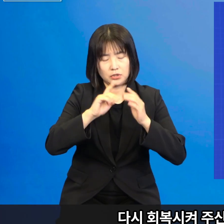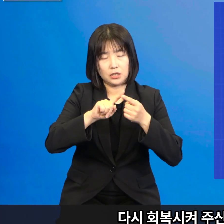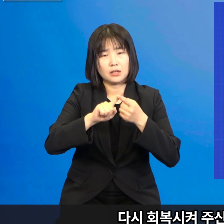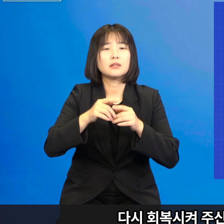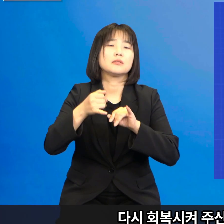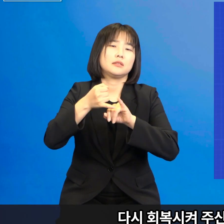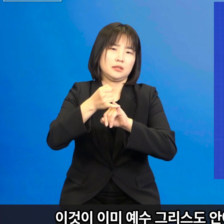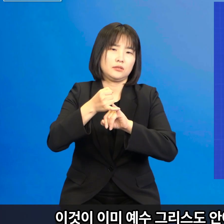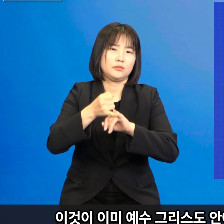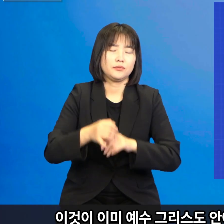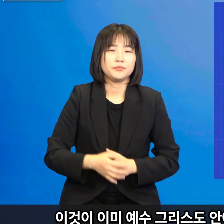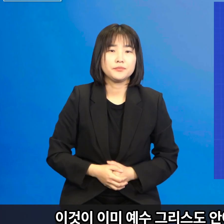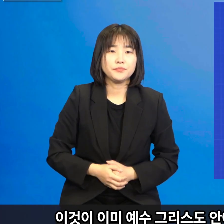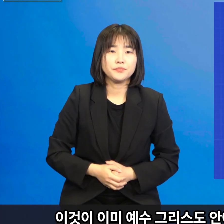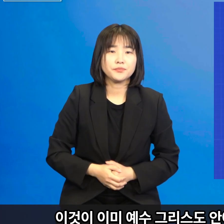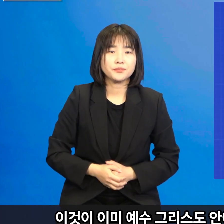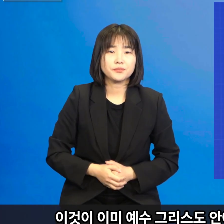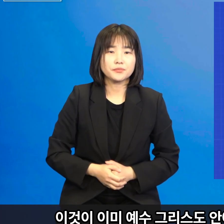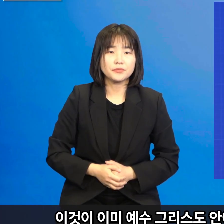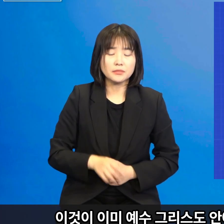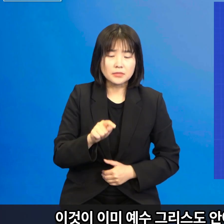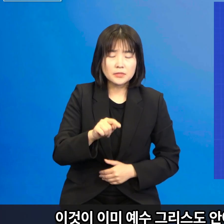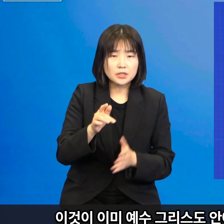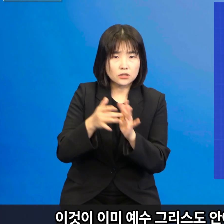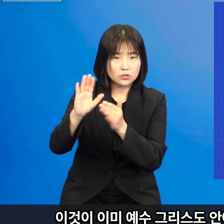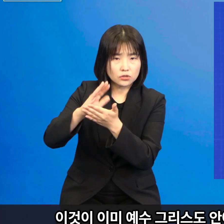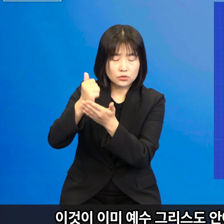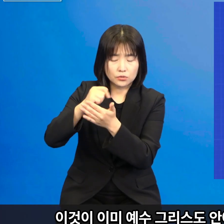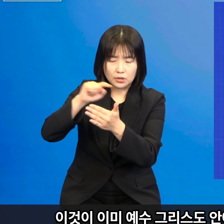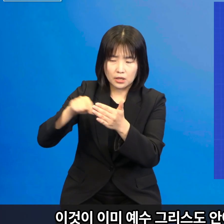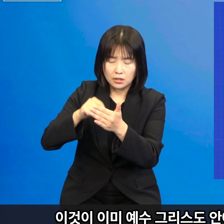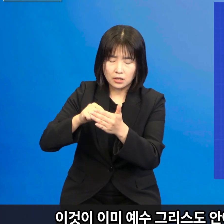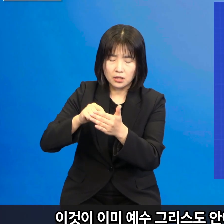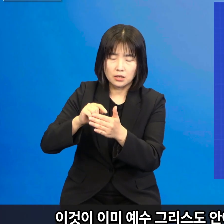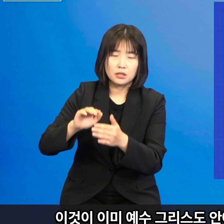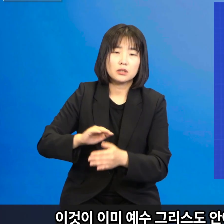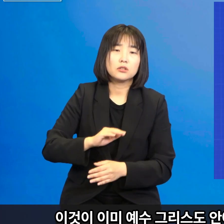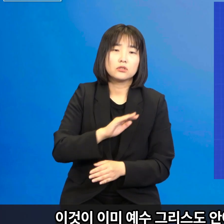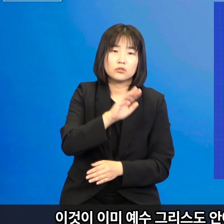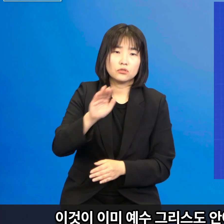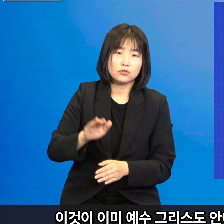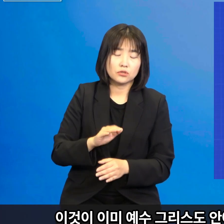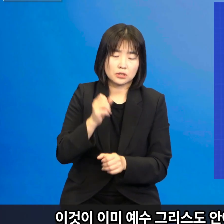약속인 것이죠. 이것이 이미 예수 그리스도 안에서 우리에게 주어진 것입니다.